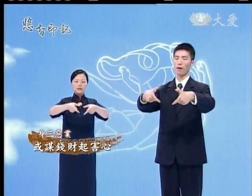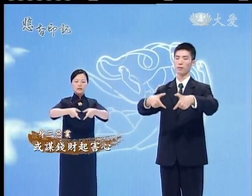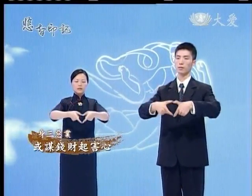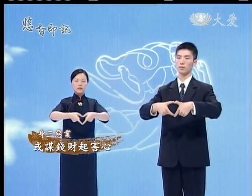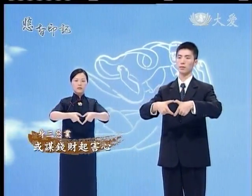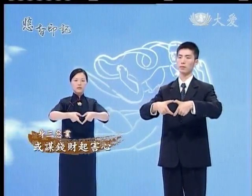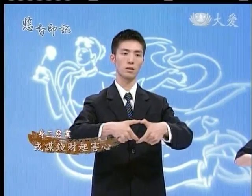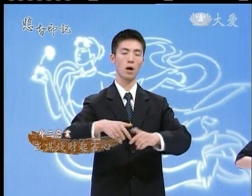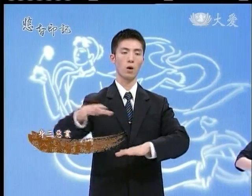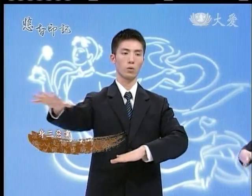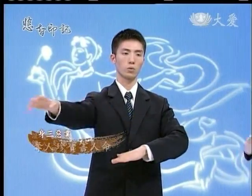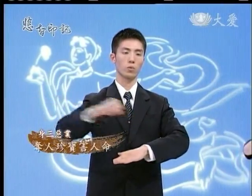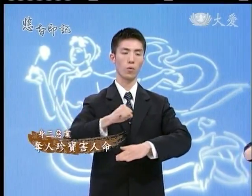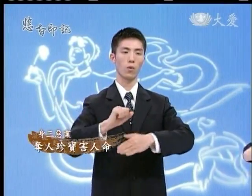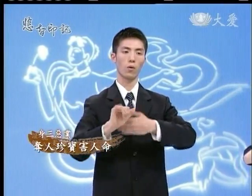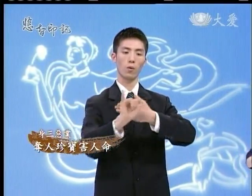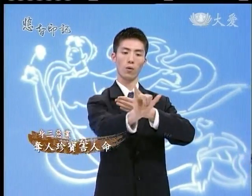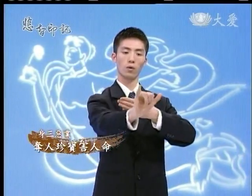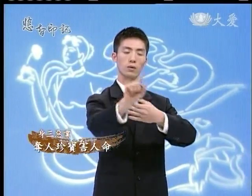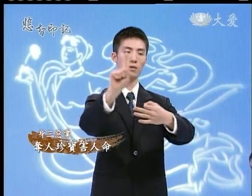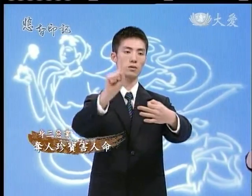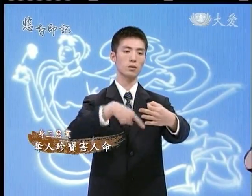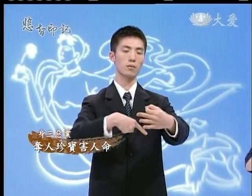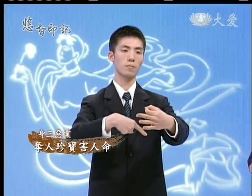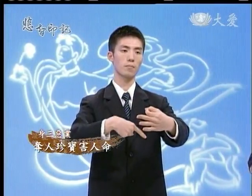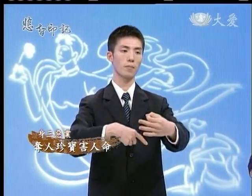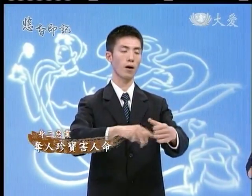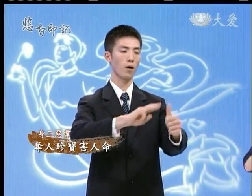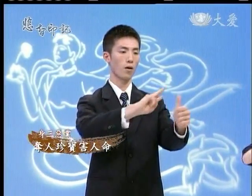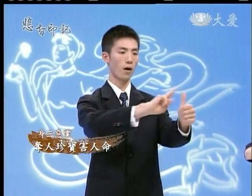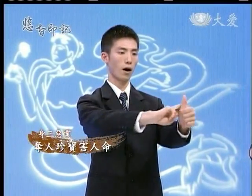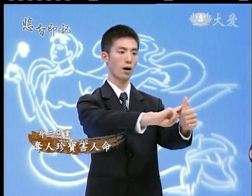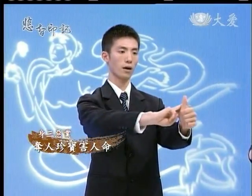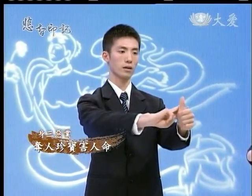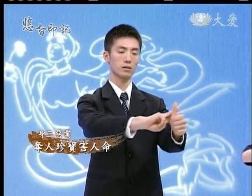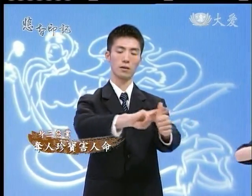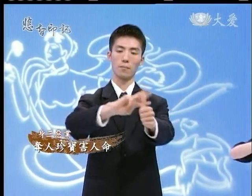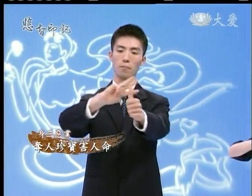开心多认真保害人